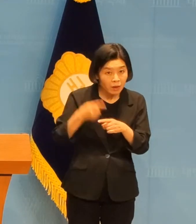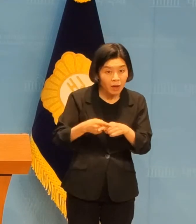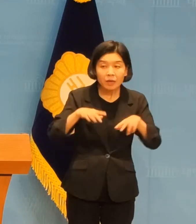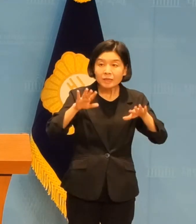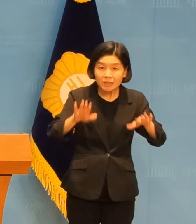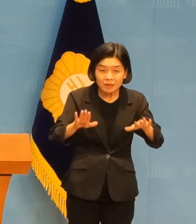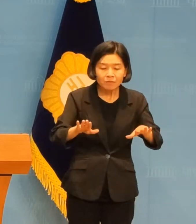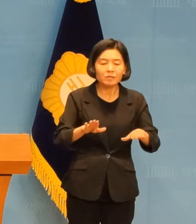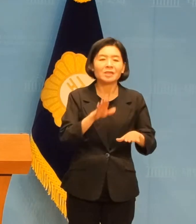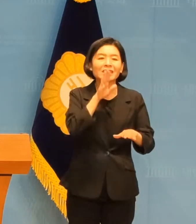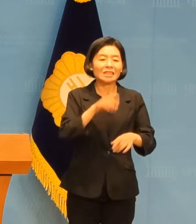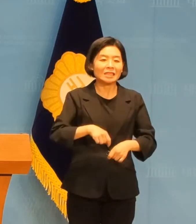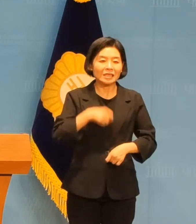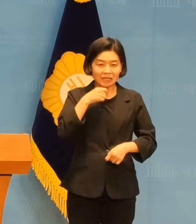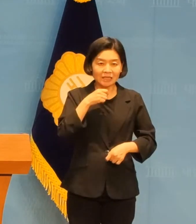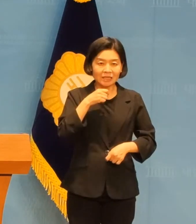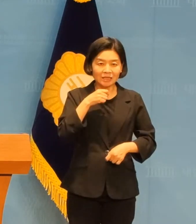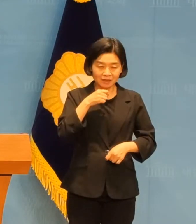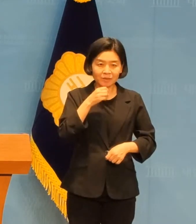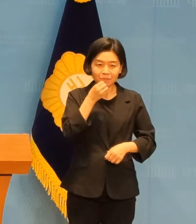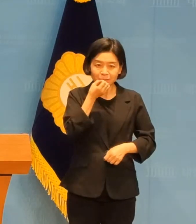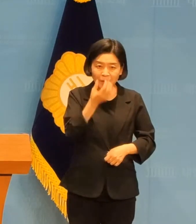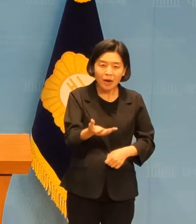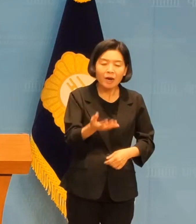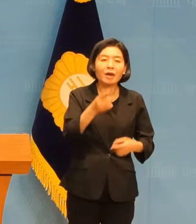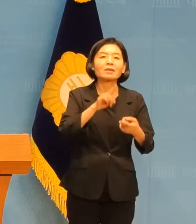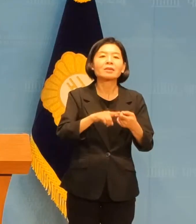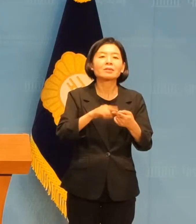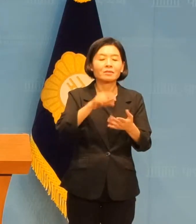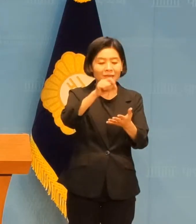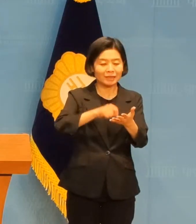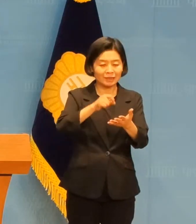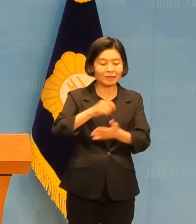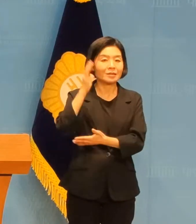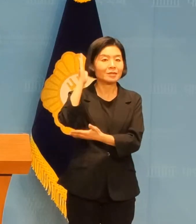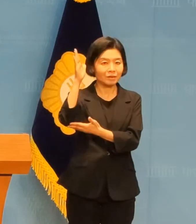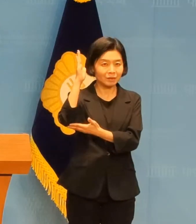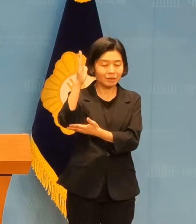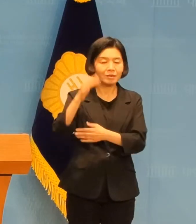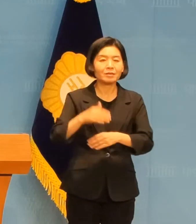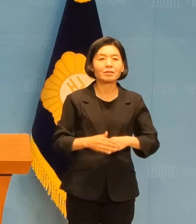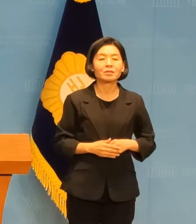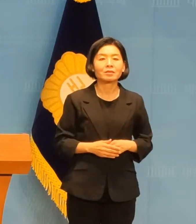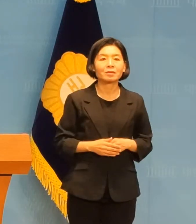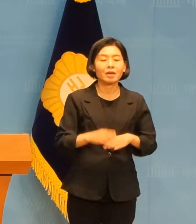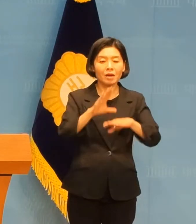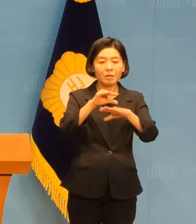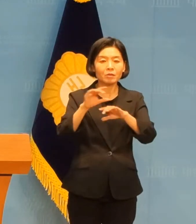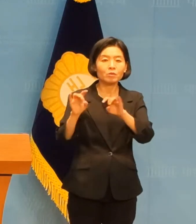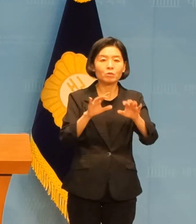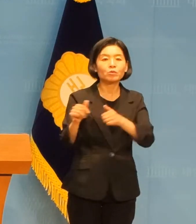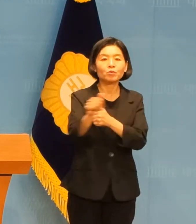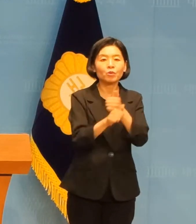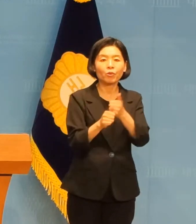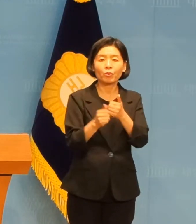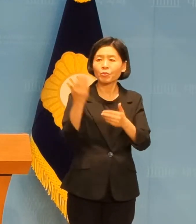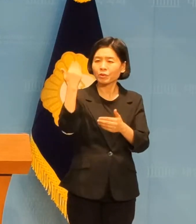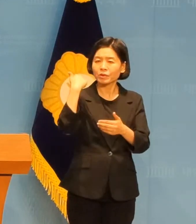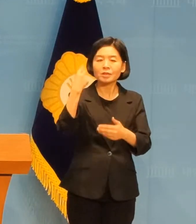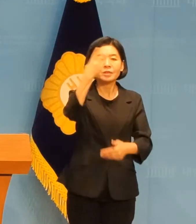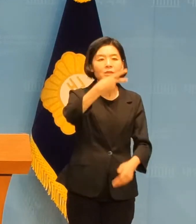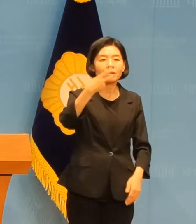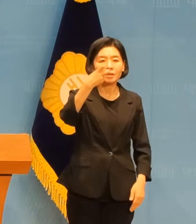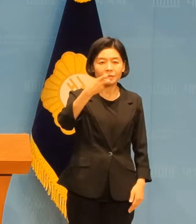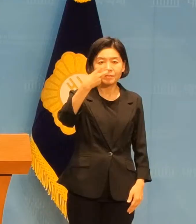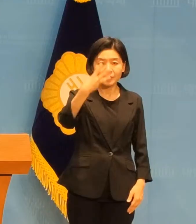진실이 밝혀진 거에 대해서 기자회견을 하고자 합니다. 방통위는 지난